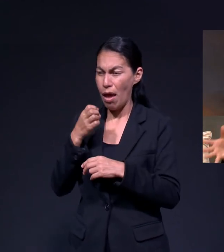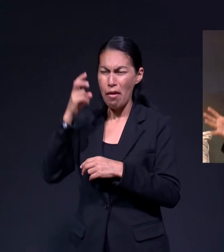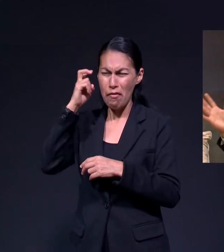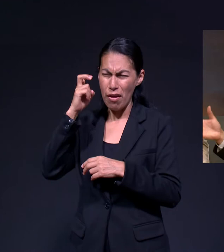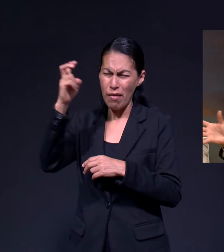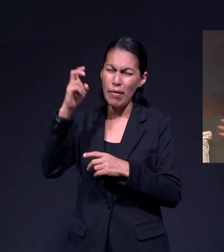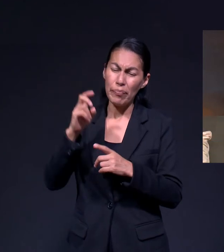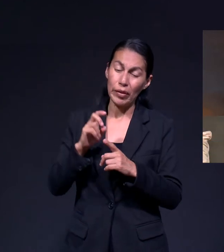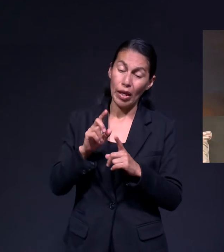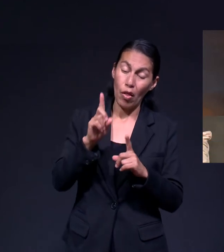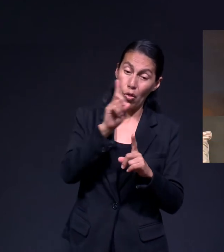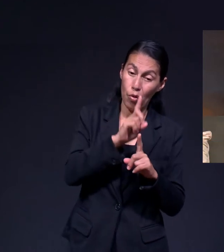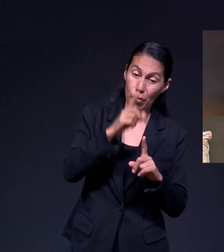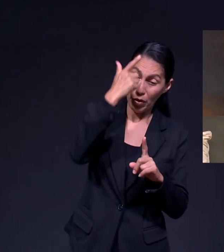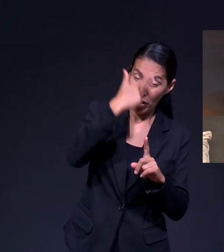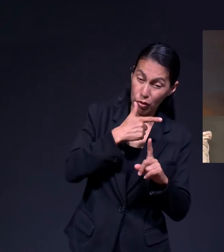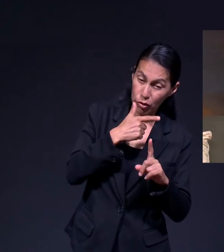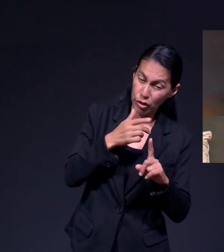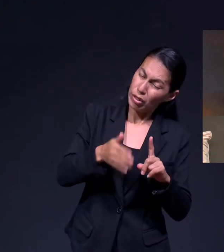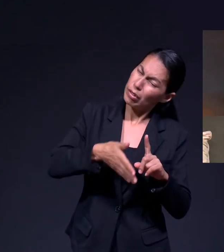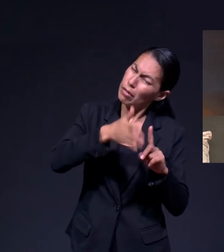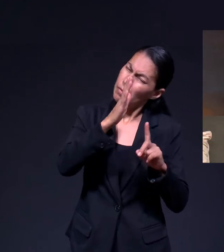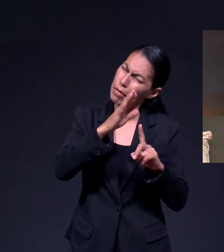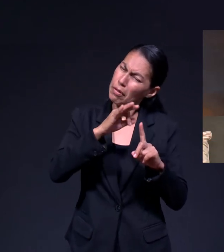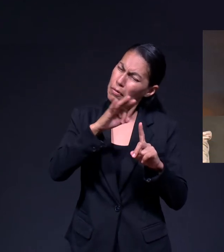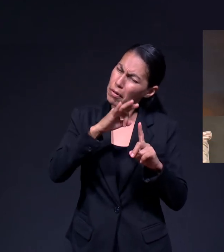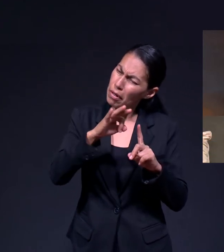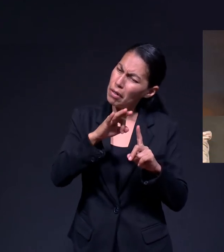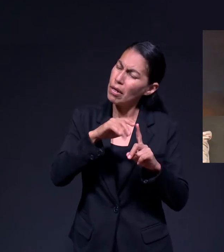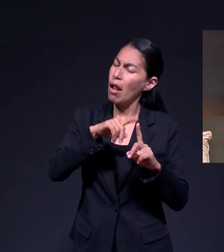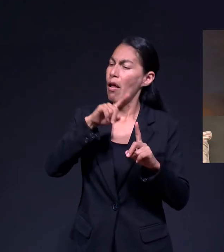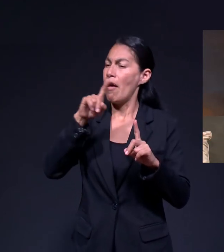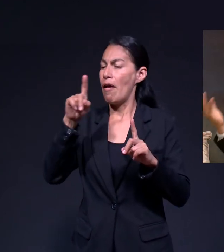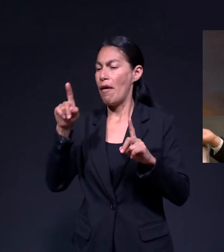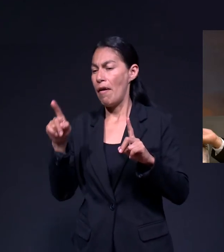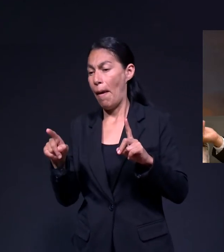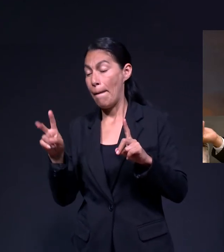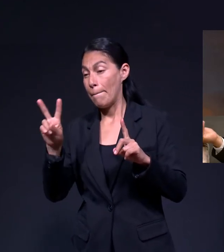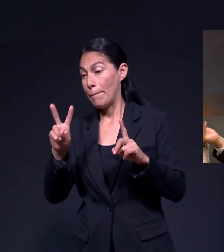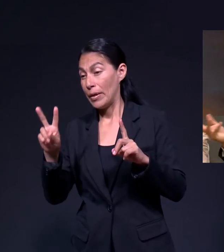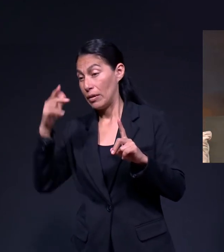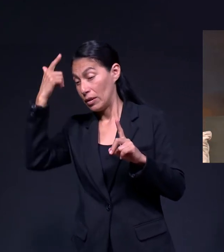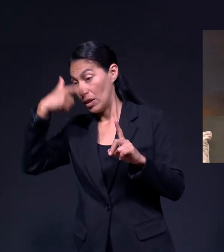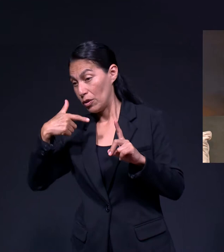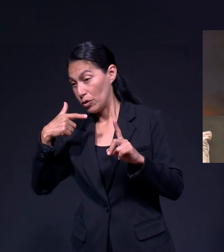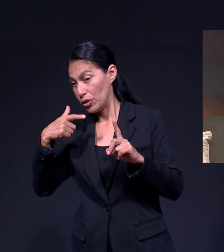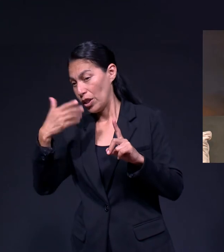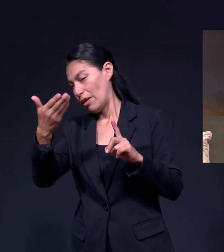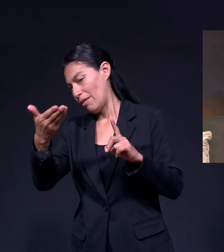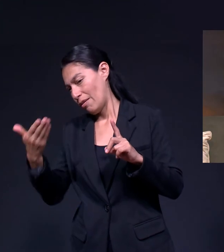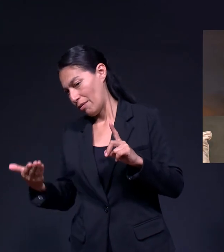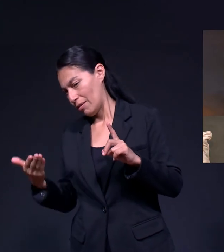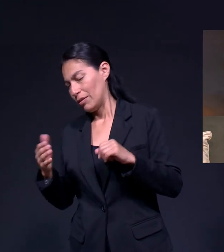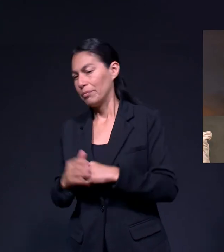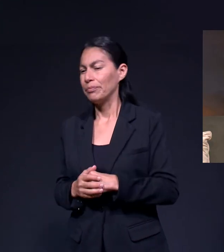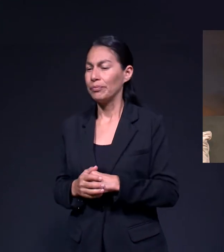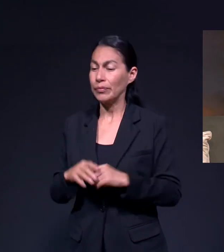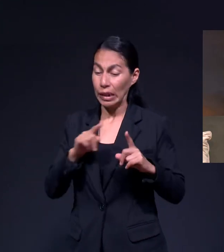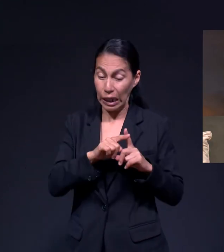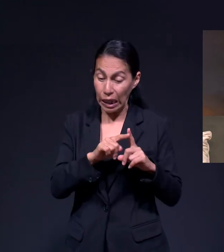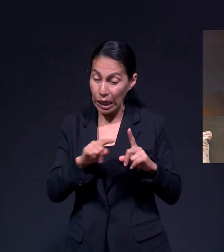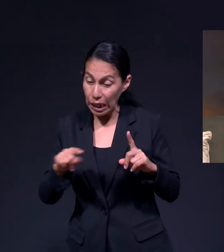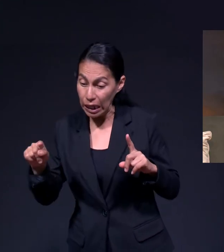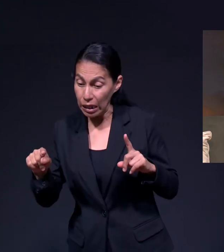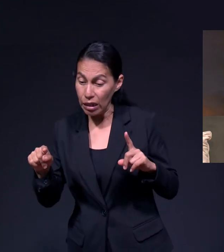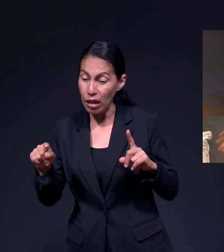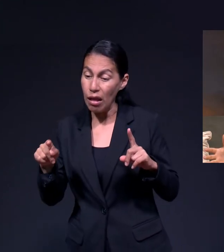eran en una escuela rural entonces se iba el domingo en la noche regresaban hasta el viernes en la tarde y las personas con las